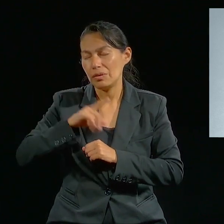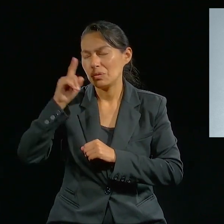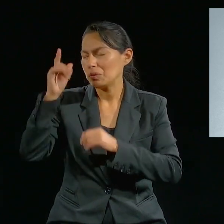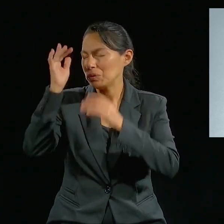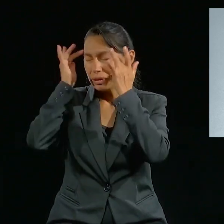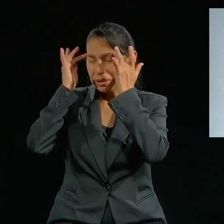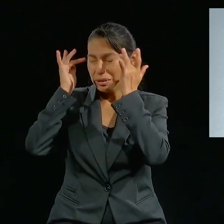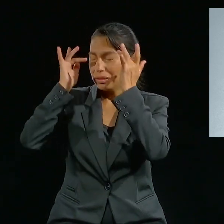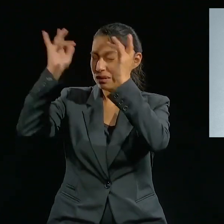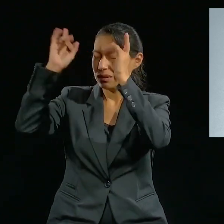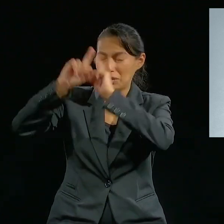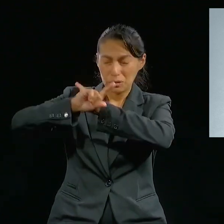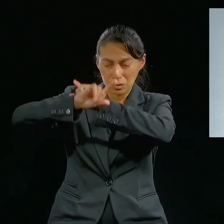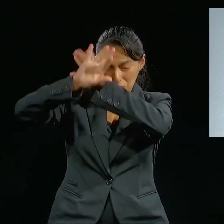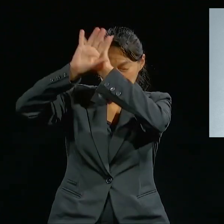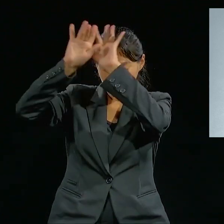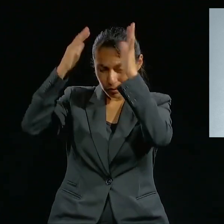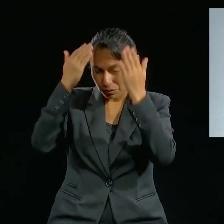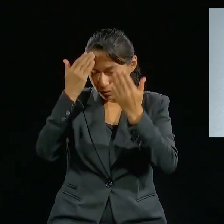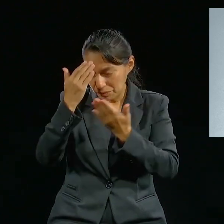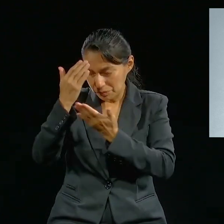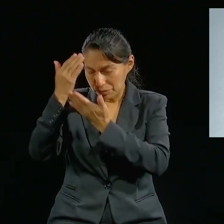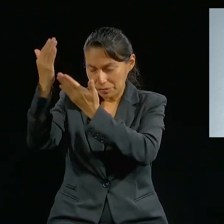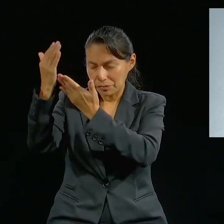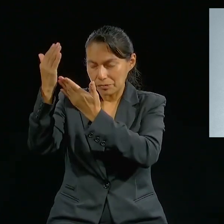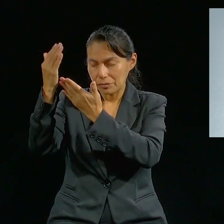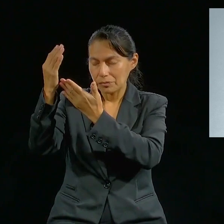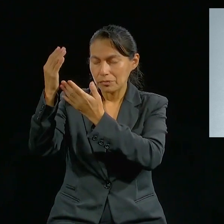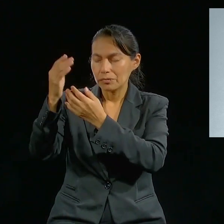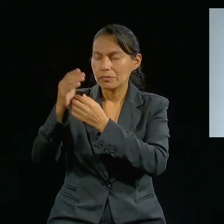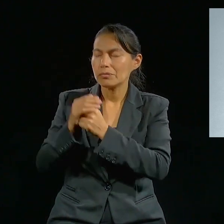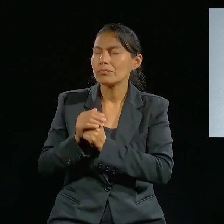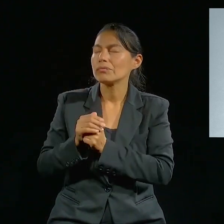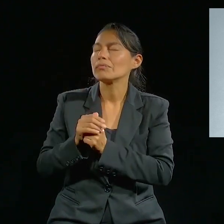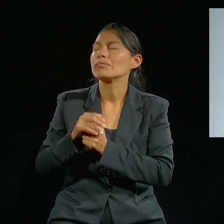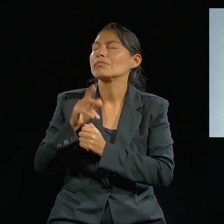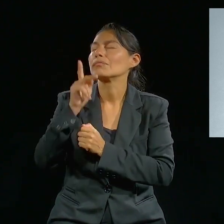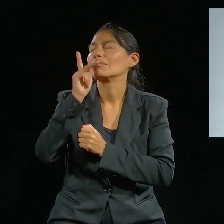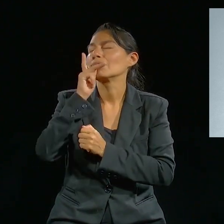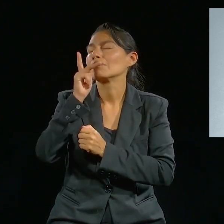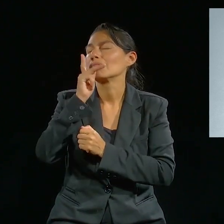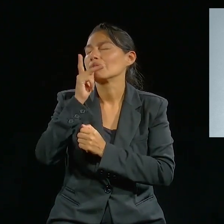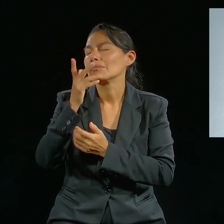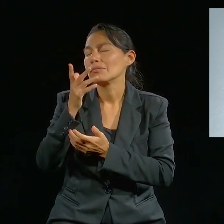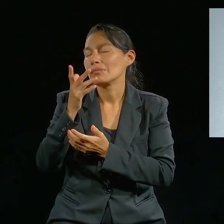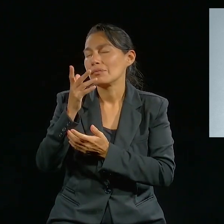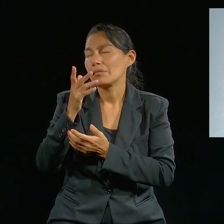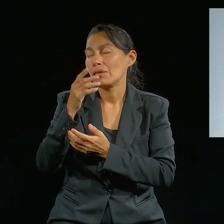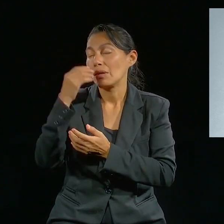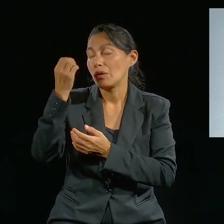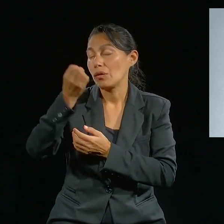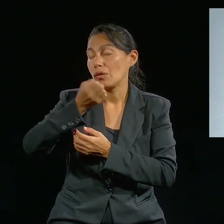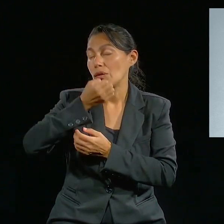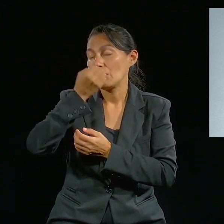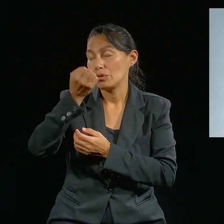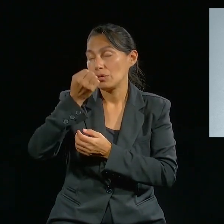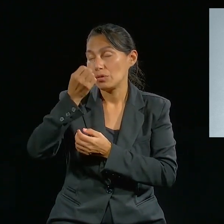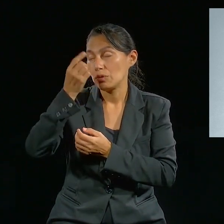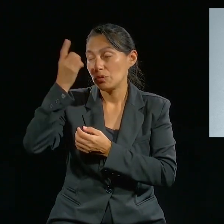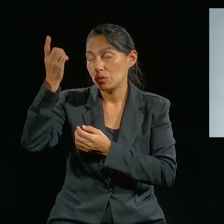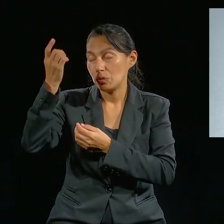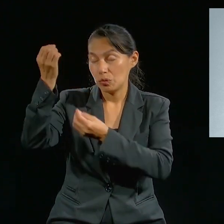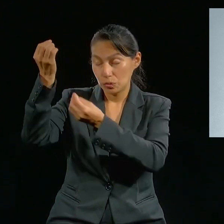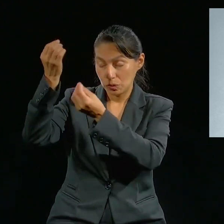glorificado sea tu nombre señor gracias padre porque dejaste la oración señor como